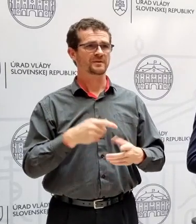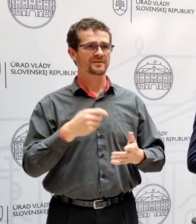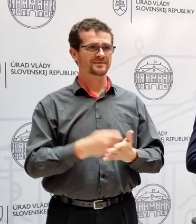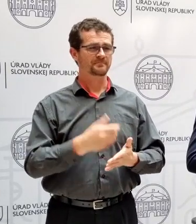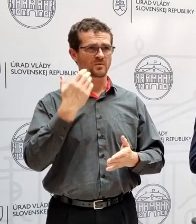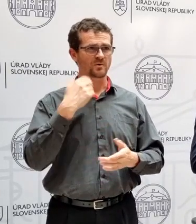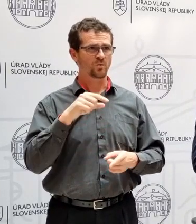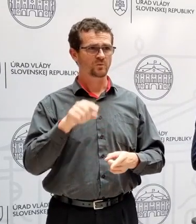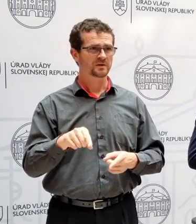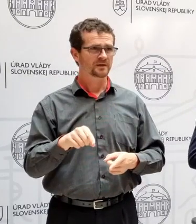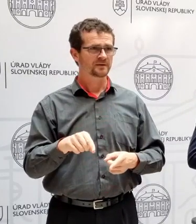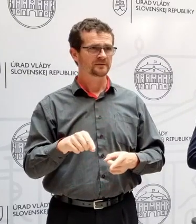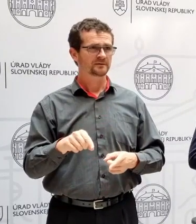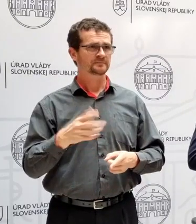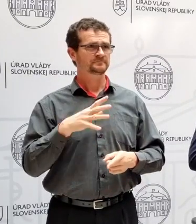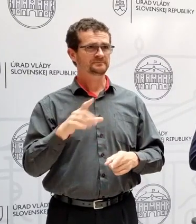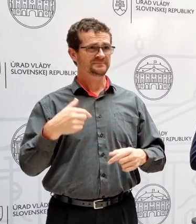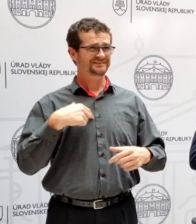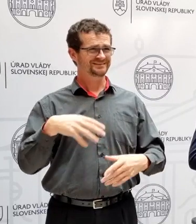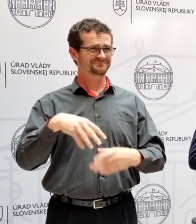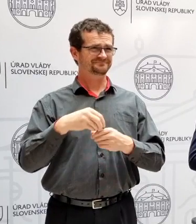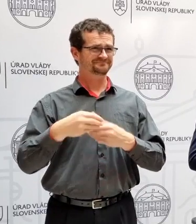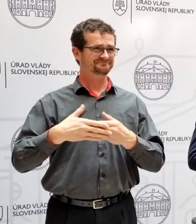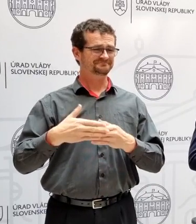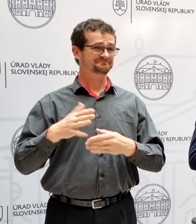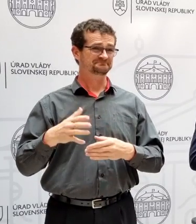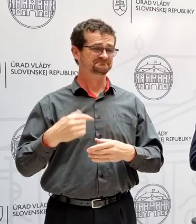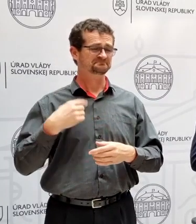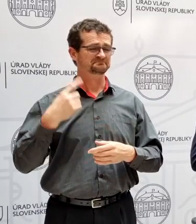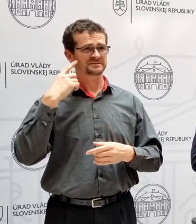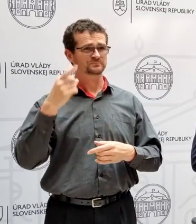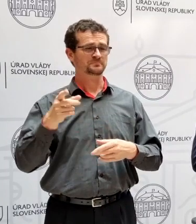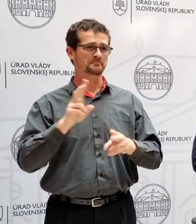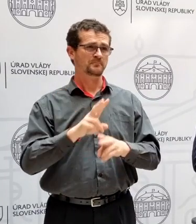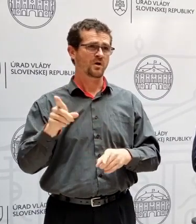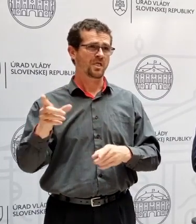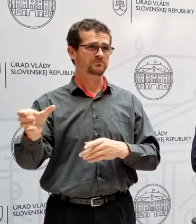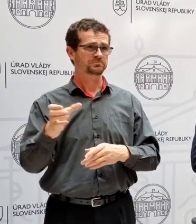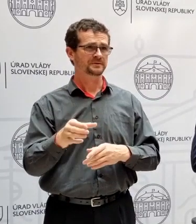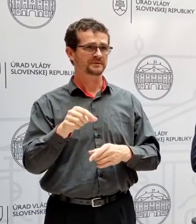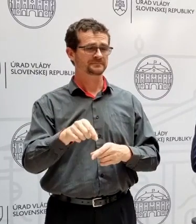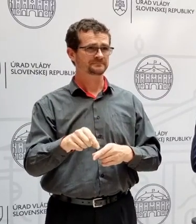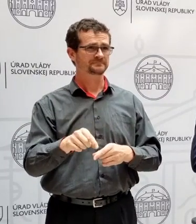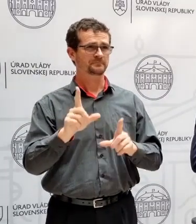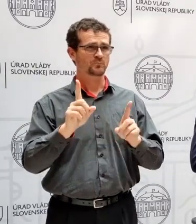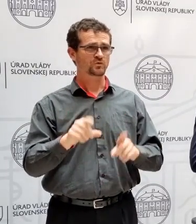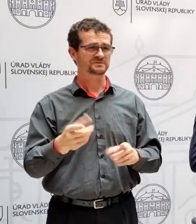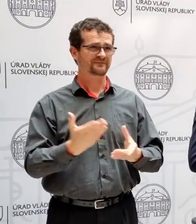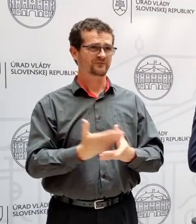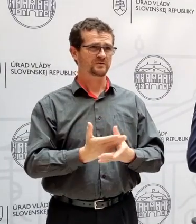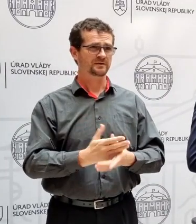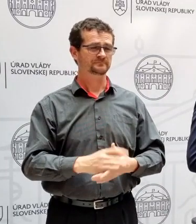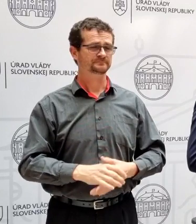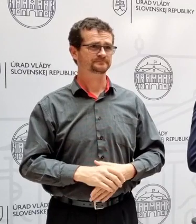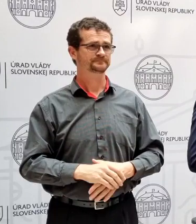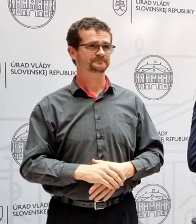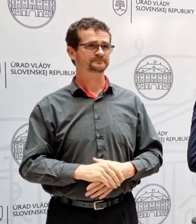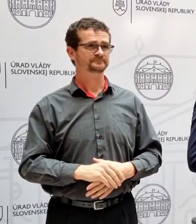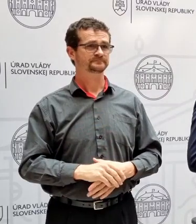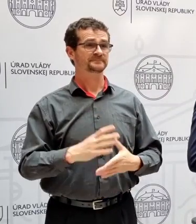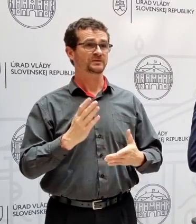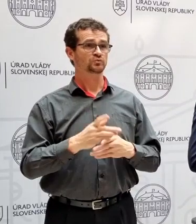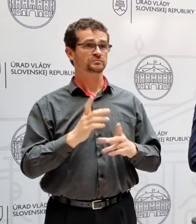typy ľudí, ktorí nie sú nám blízky politicky, ale myslíme si, že by mohli byť do tej pozície vhodní. Čiže už ste